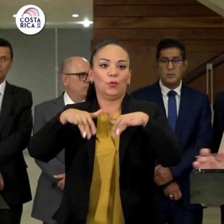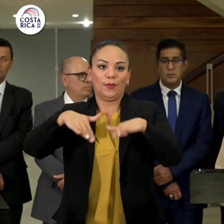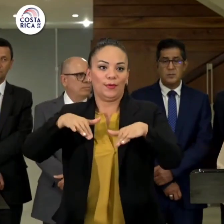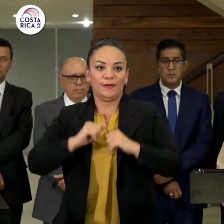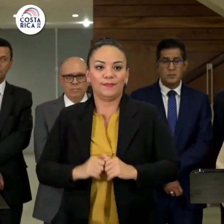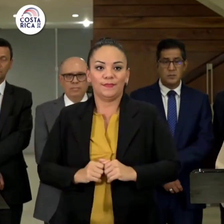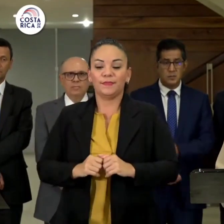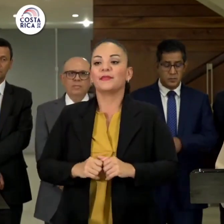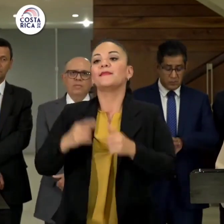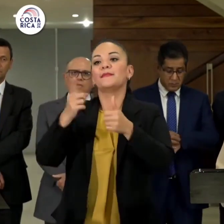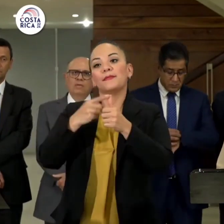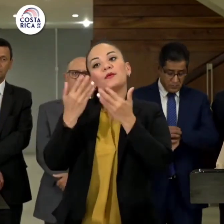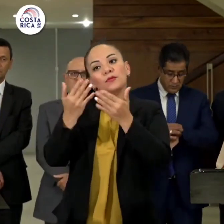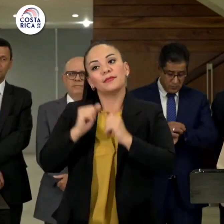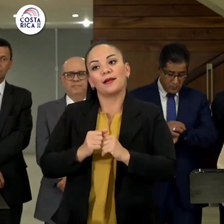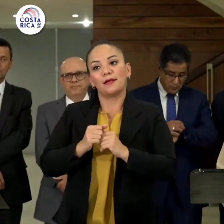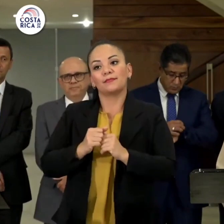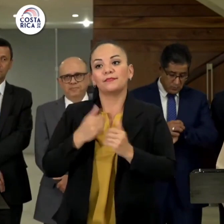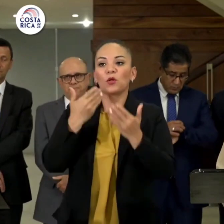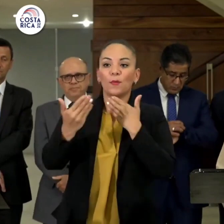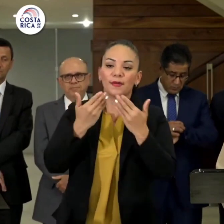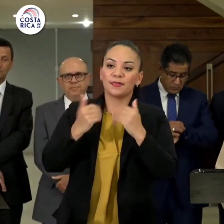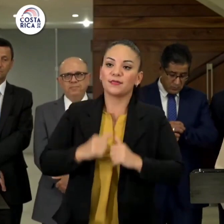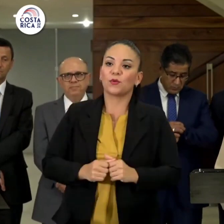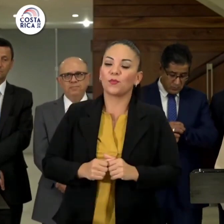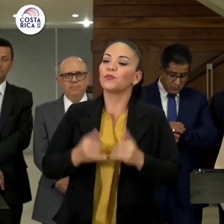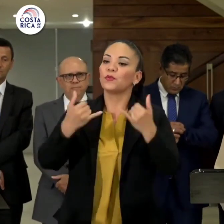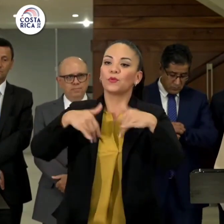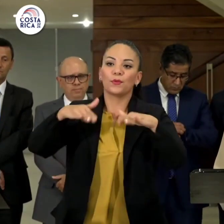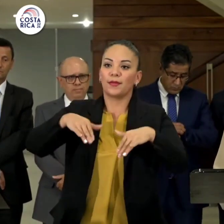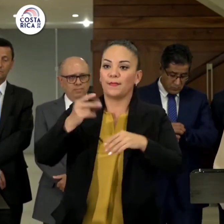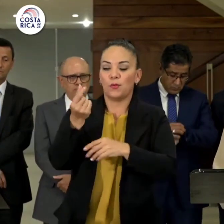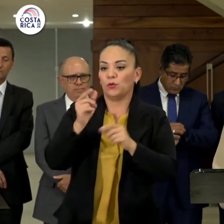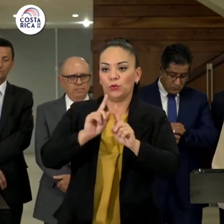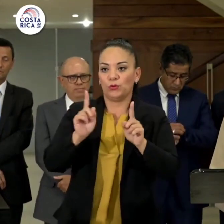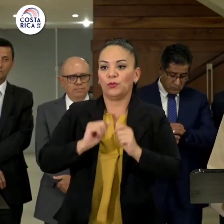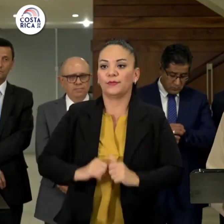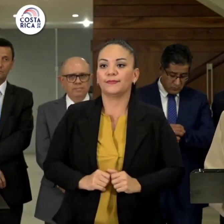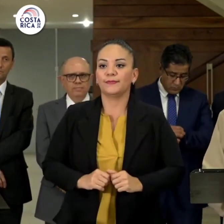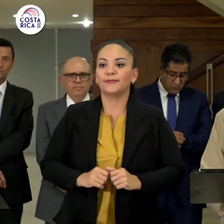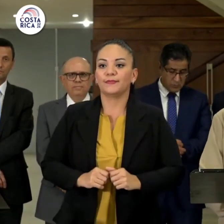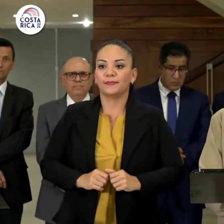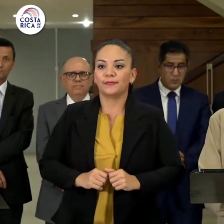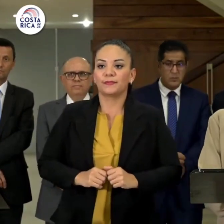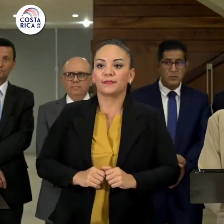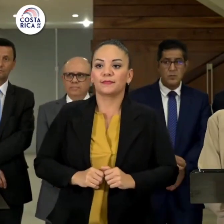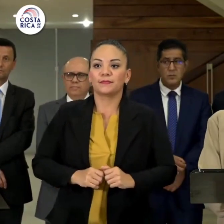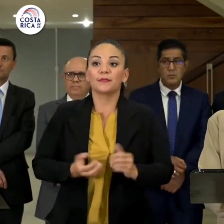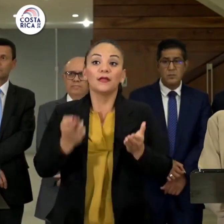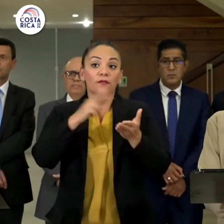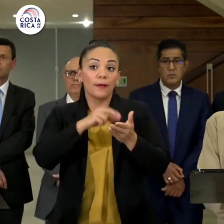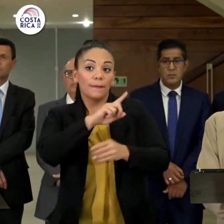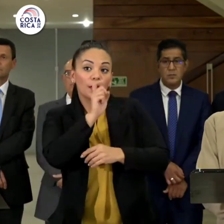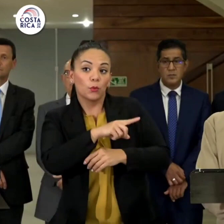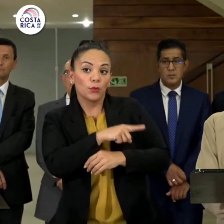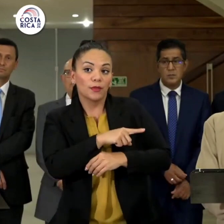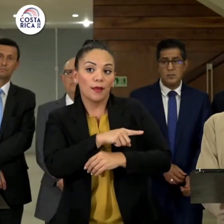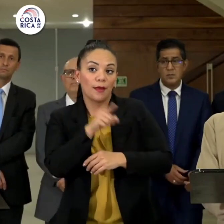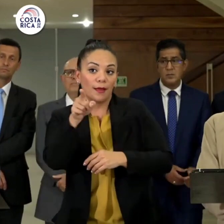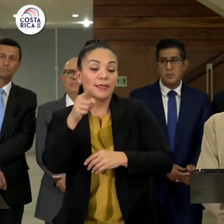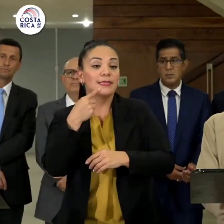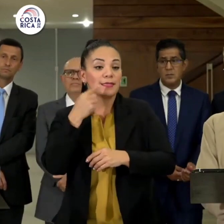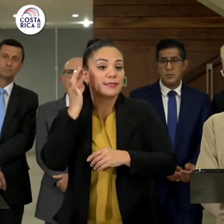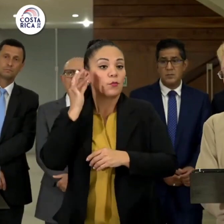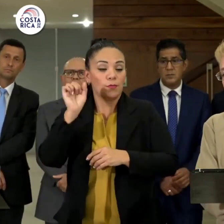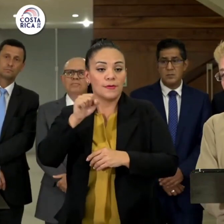que no lleguemos a esa conversación, no estamos hablando de montos. ¿Tiene repregunta? Basado en